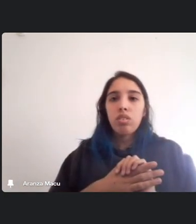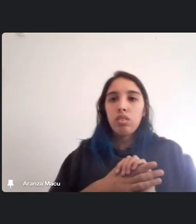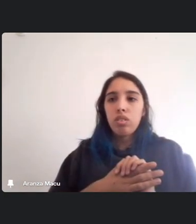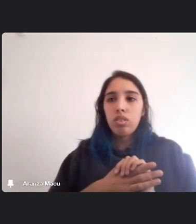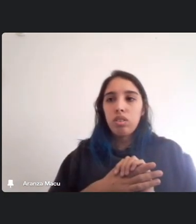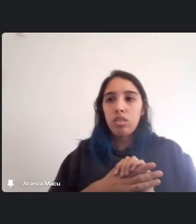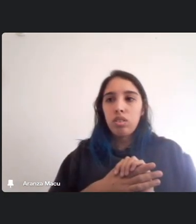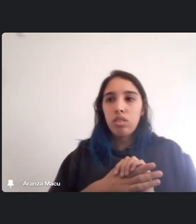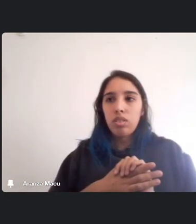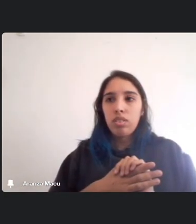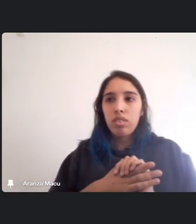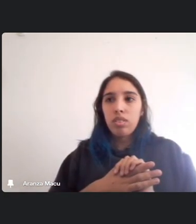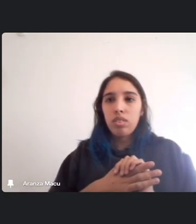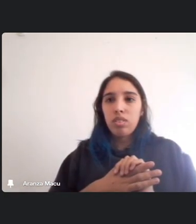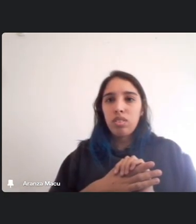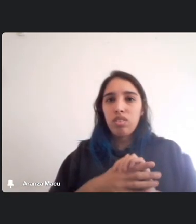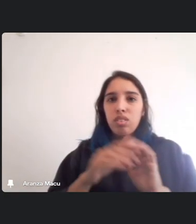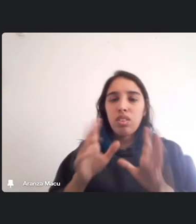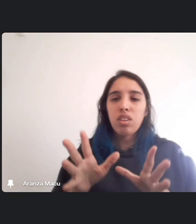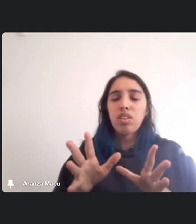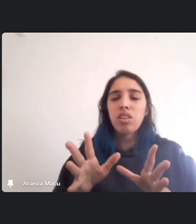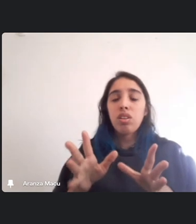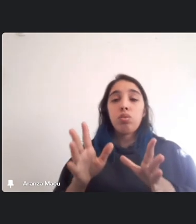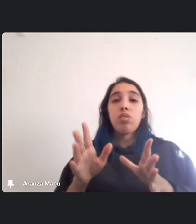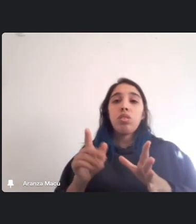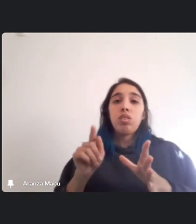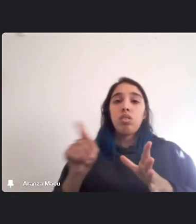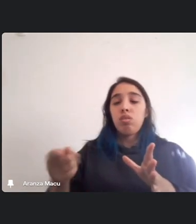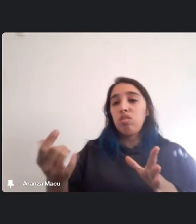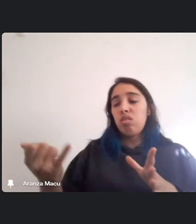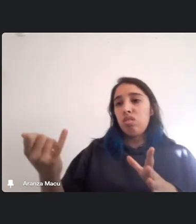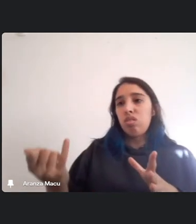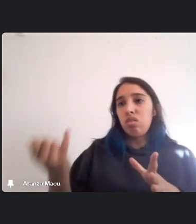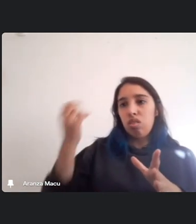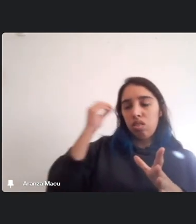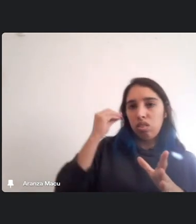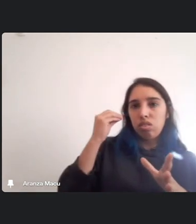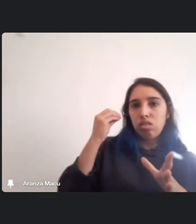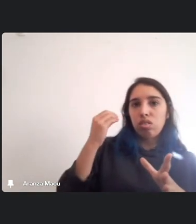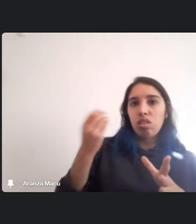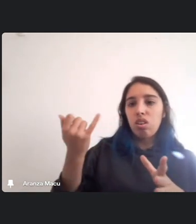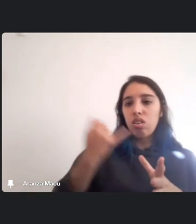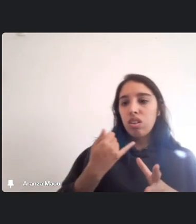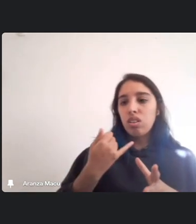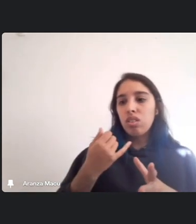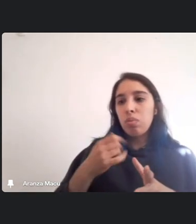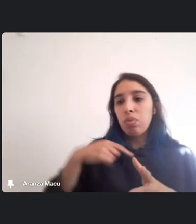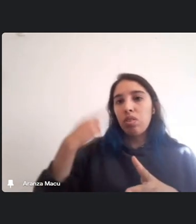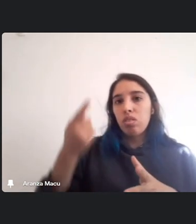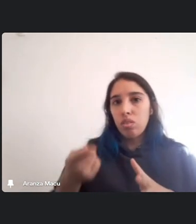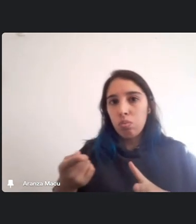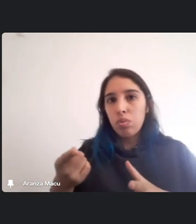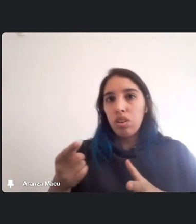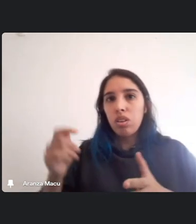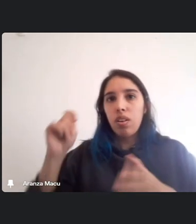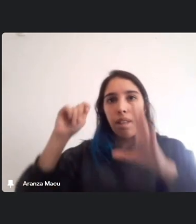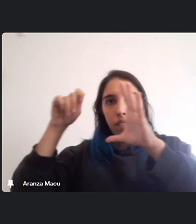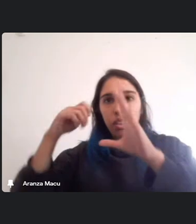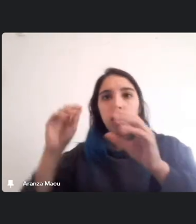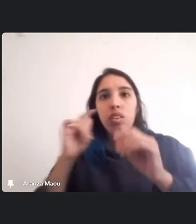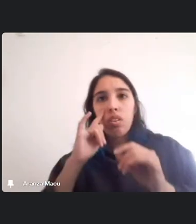están y no están. Entonces, bueno, hay cosas que usted dice, claro. Está bueno ver el video. Claro,